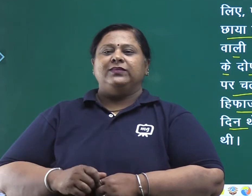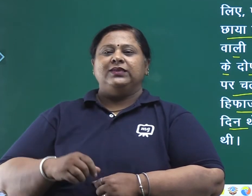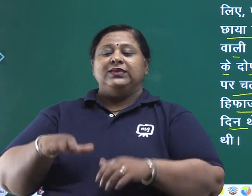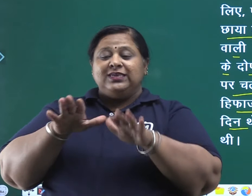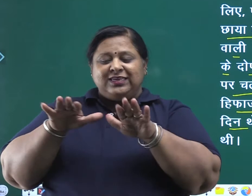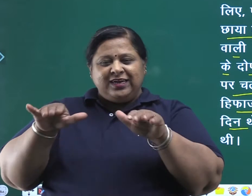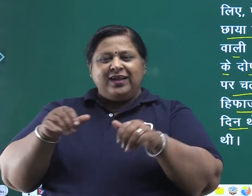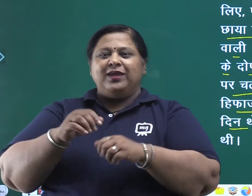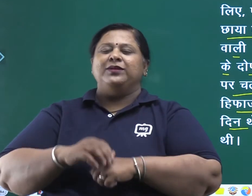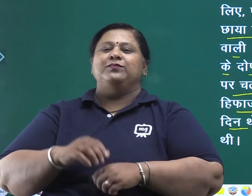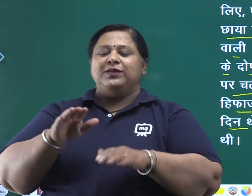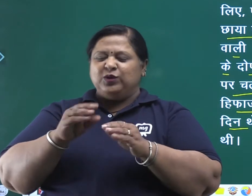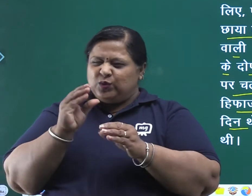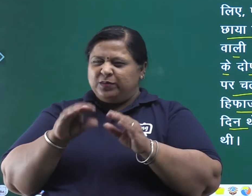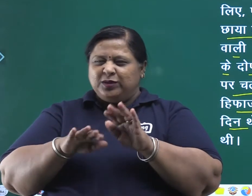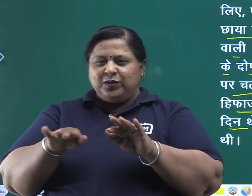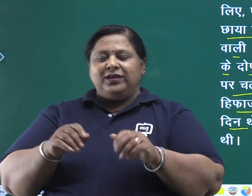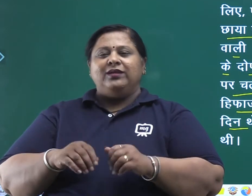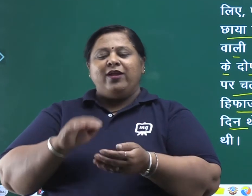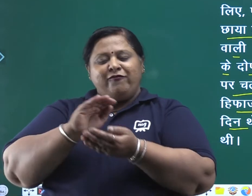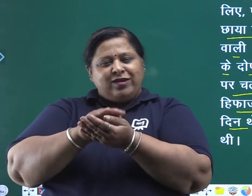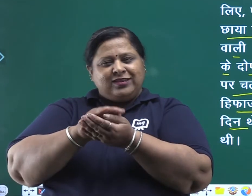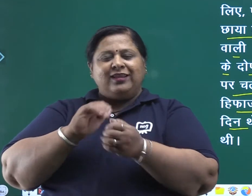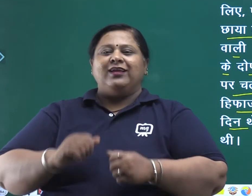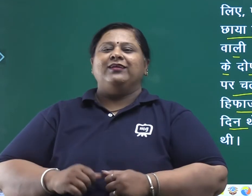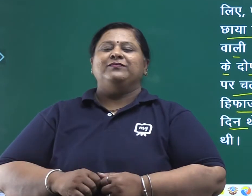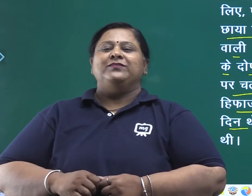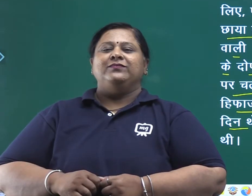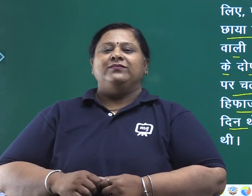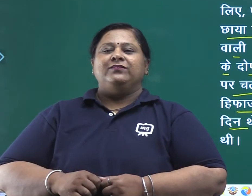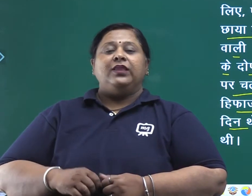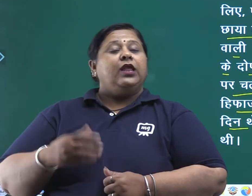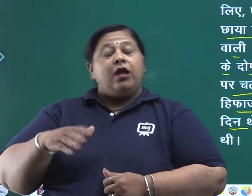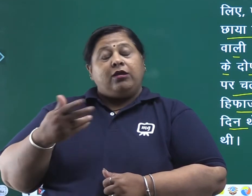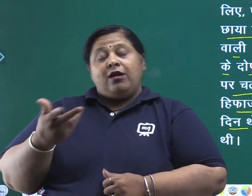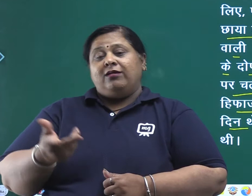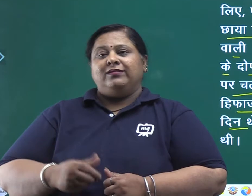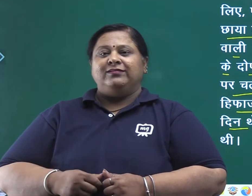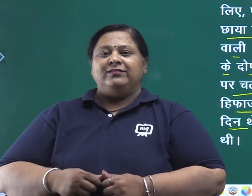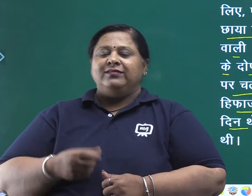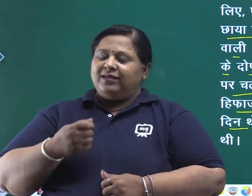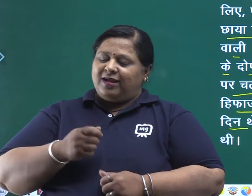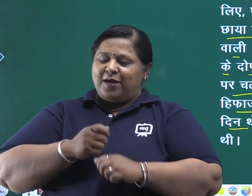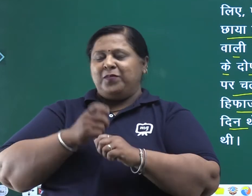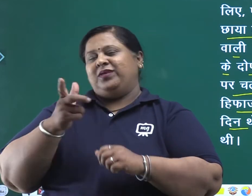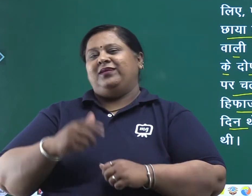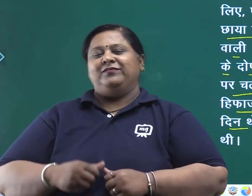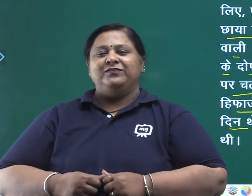चिड़िया के बच्चों की हिफाजत के लिए क्या क्या काम